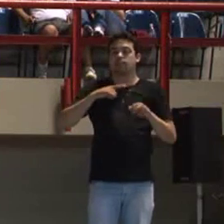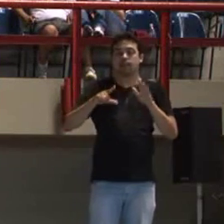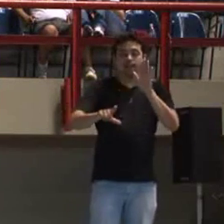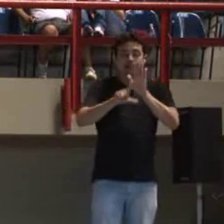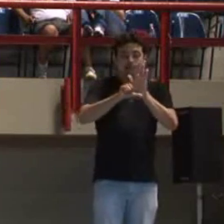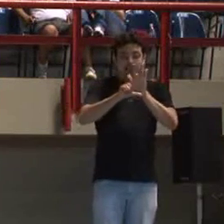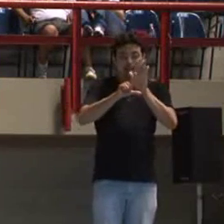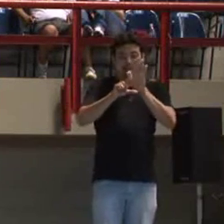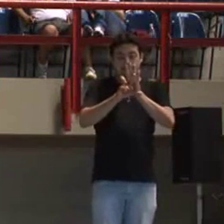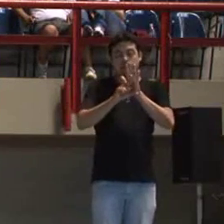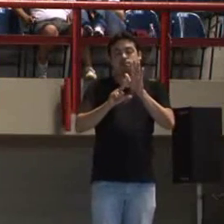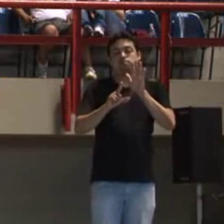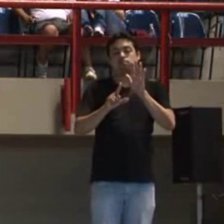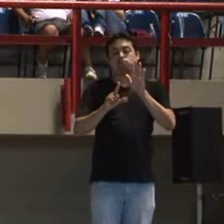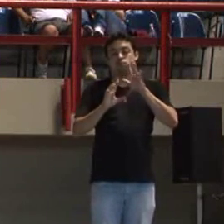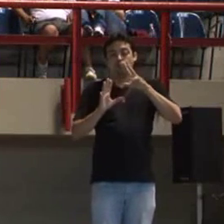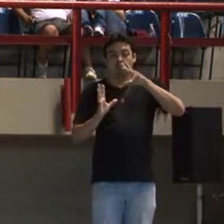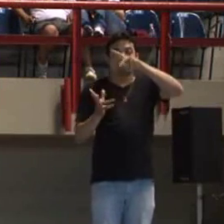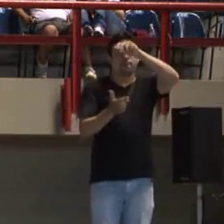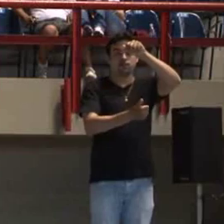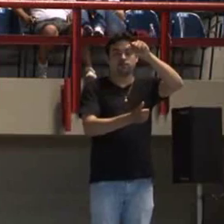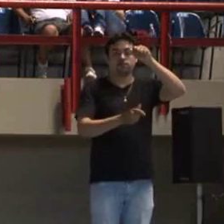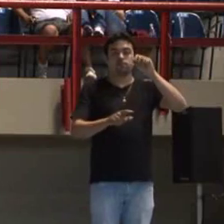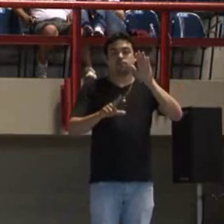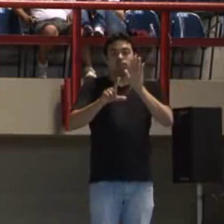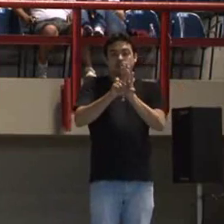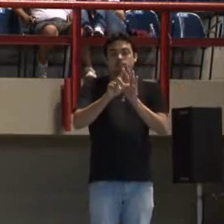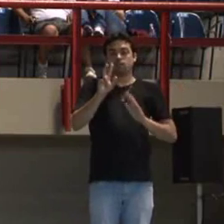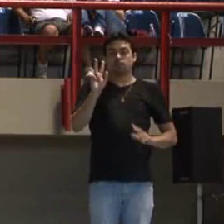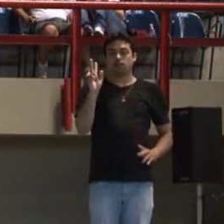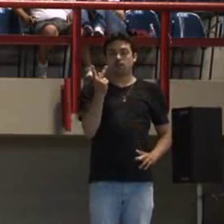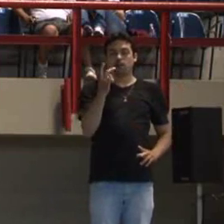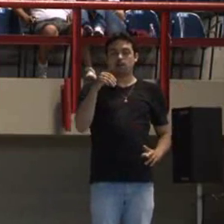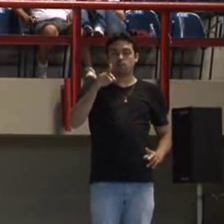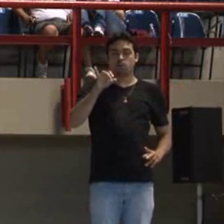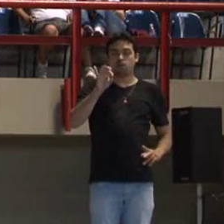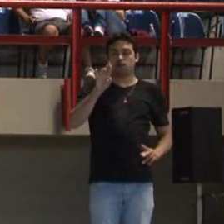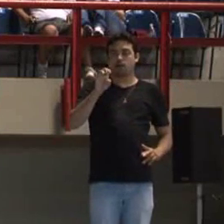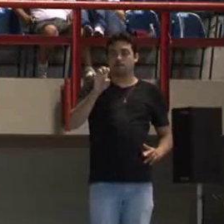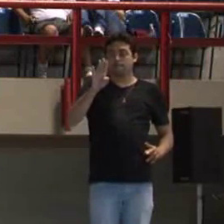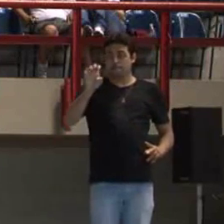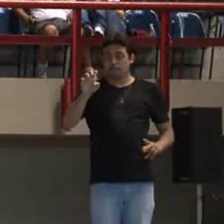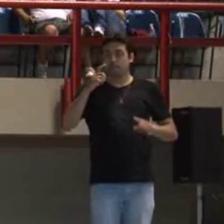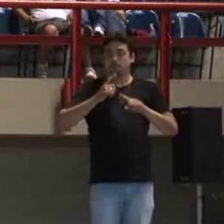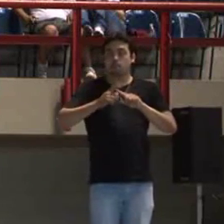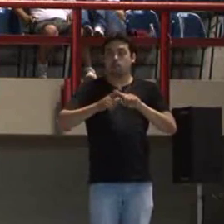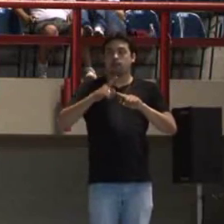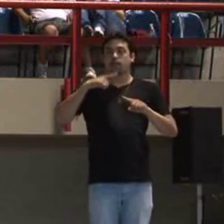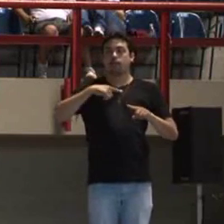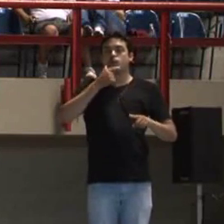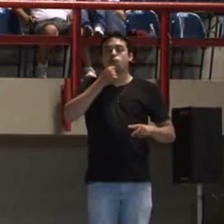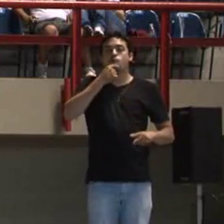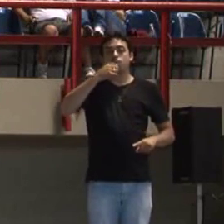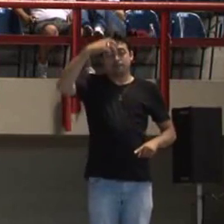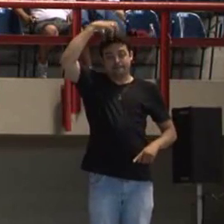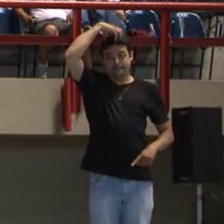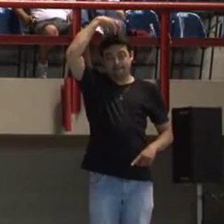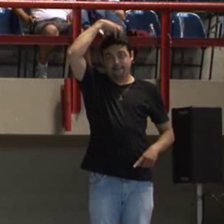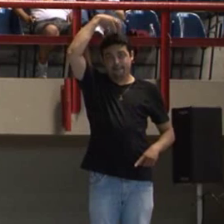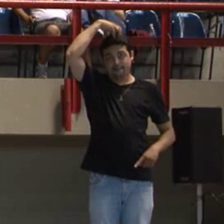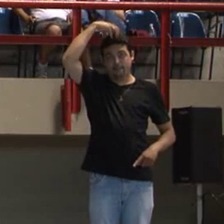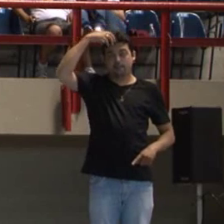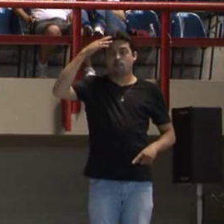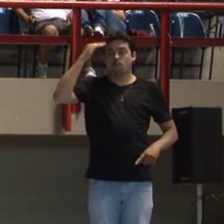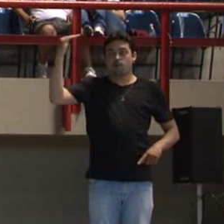de leis da humanidade, Código de Hammurabi. Por que Código de Hammurabi, jovem? Porque Hammurabi era o nome do rei. É